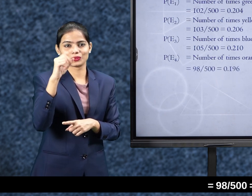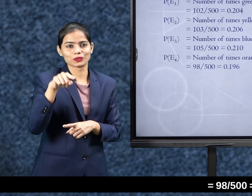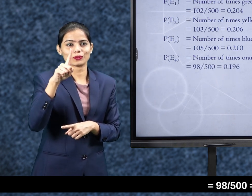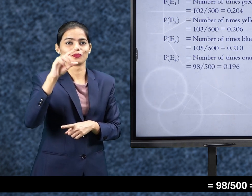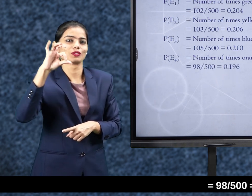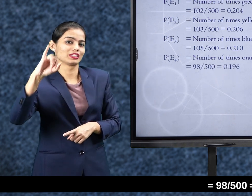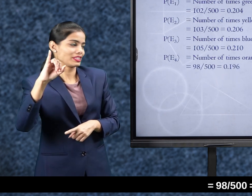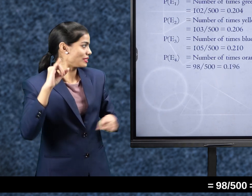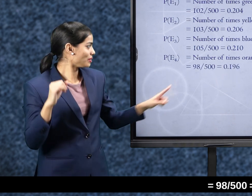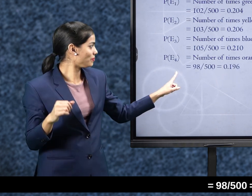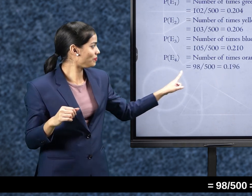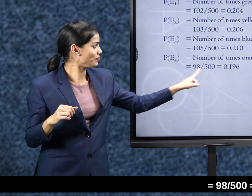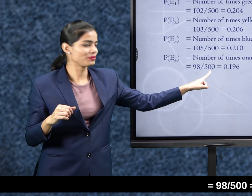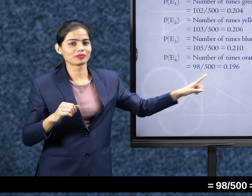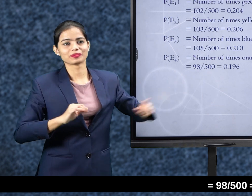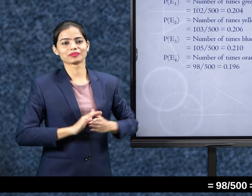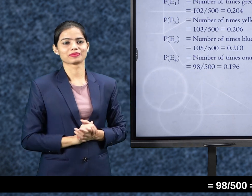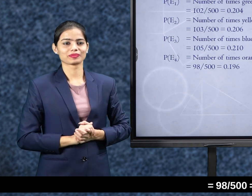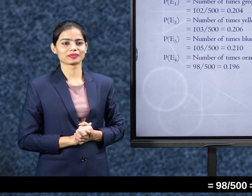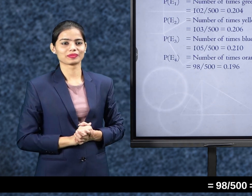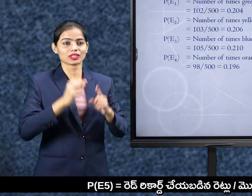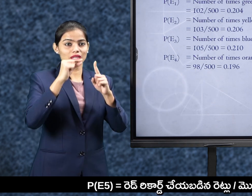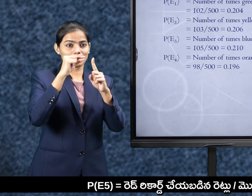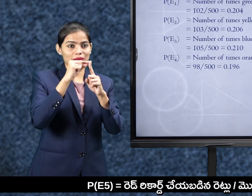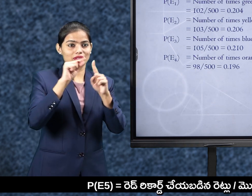500. ఎంత వస్తుంది? 0.196. E5